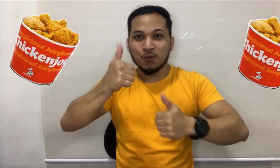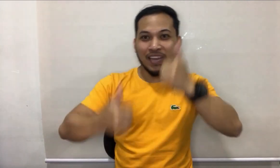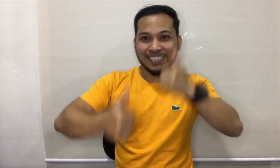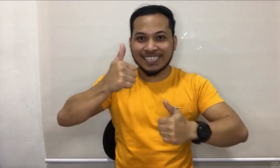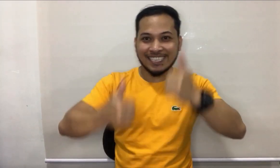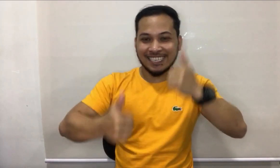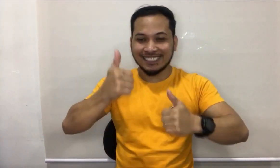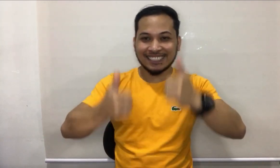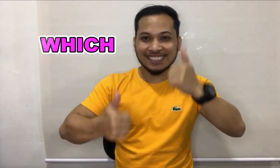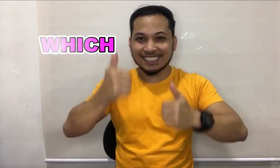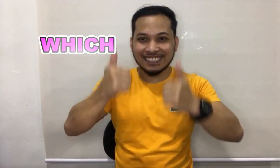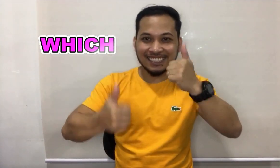Which.